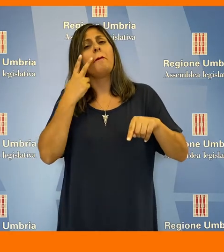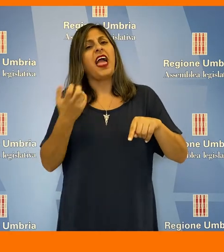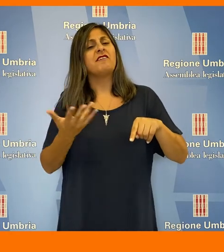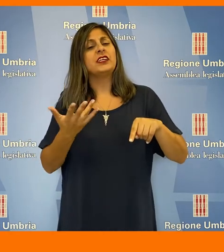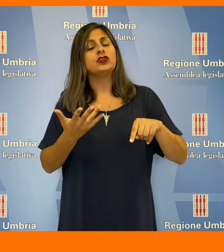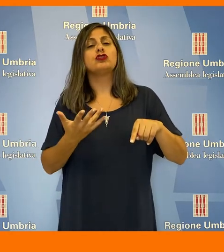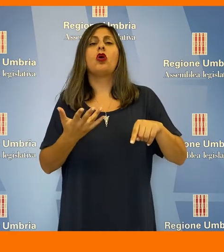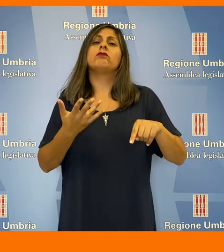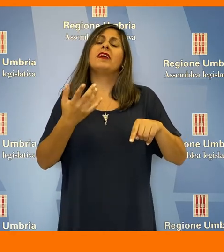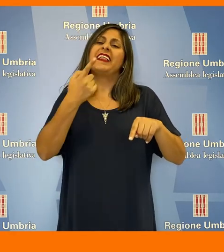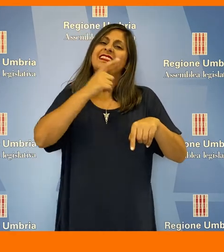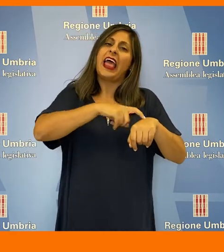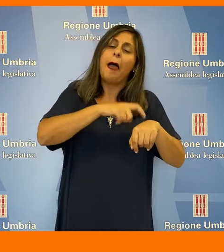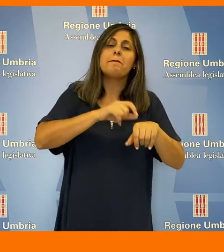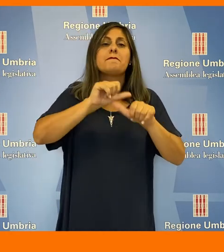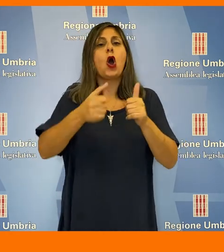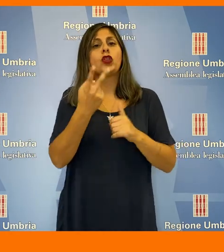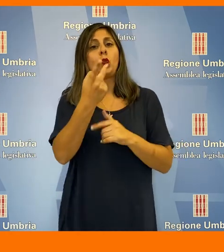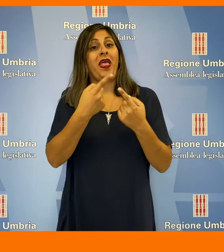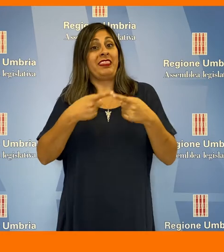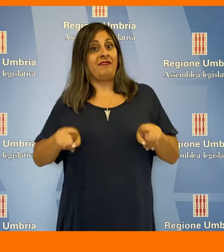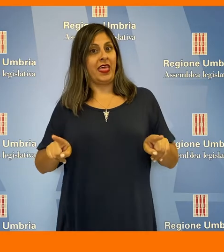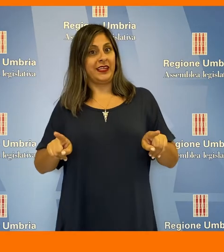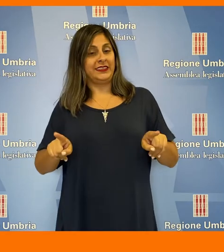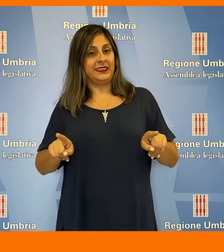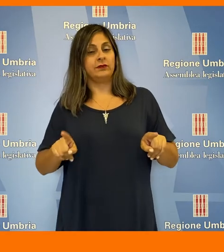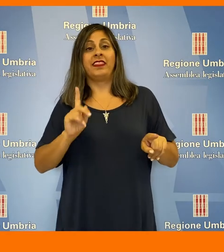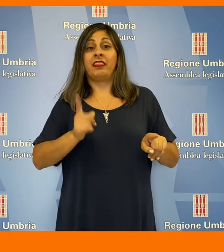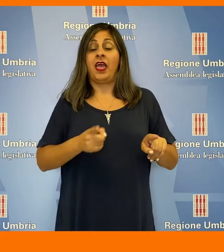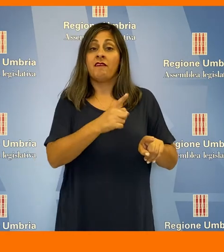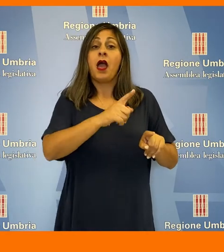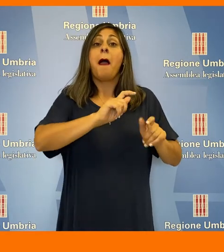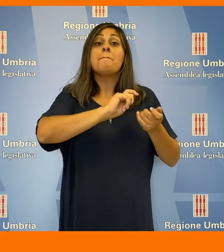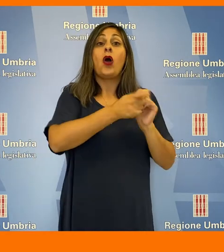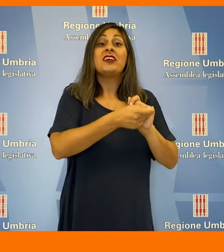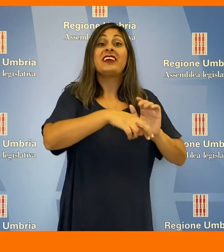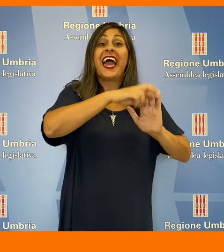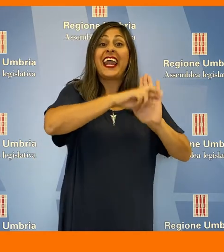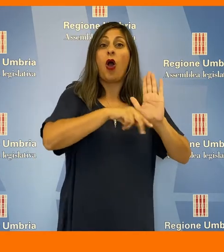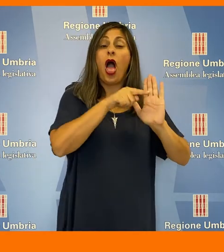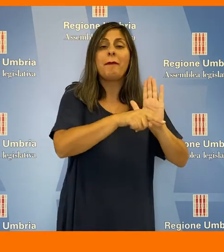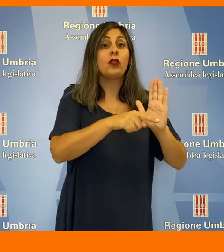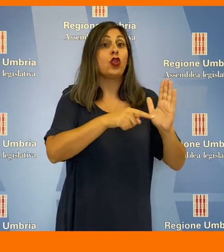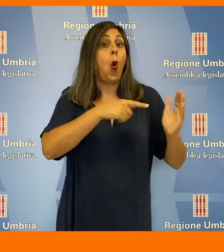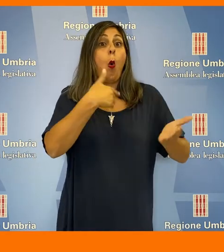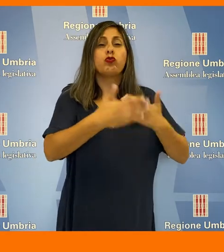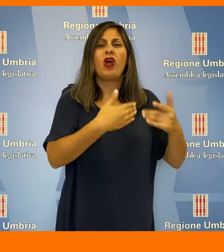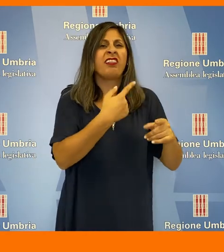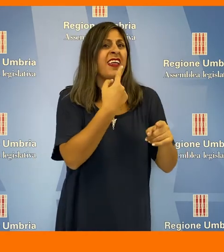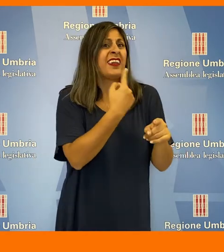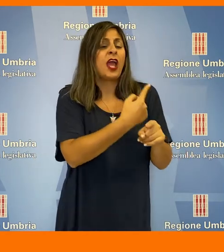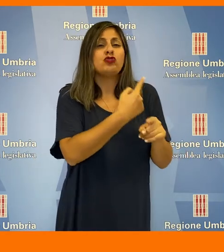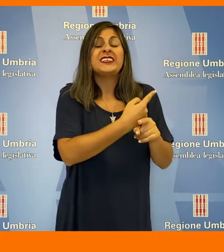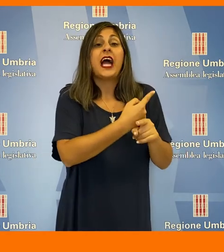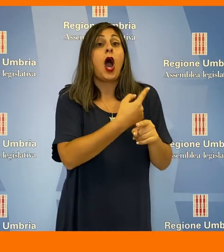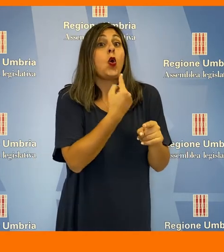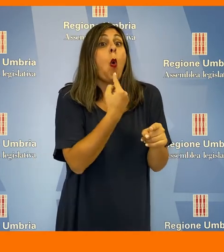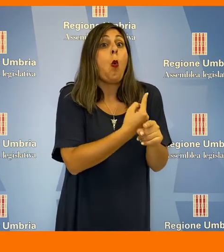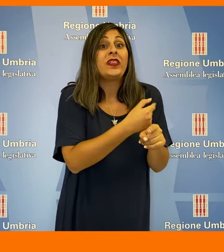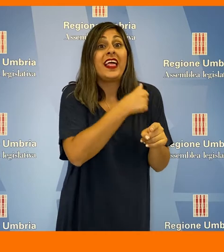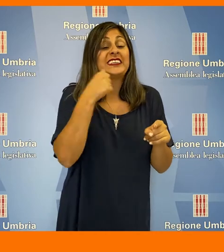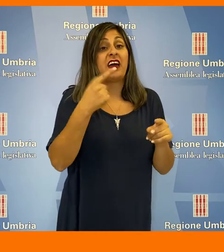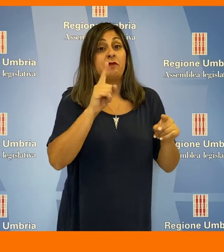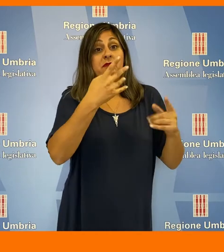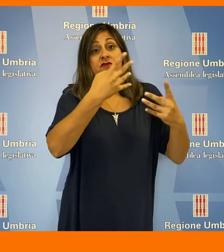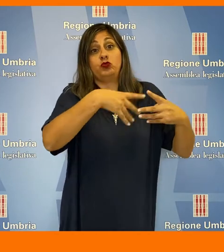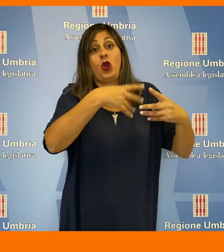una doppia modalità e tempistica: apportare le modifiche regolamentari che risultano urgenti, indispensabili e utili